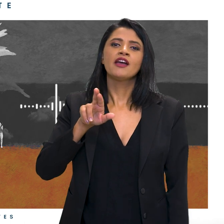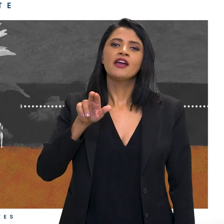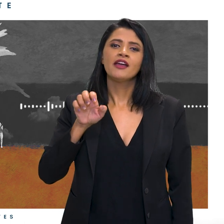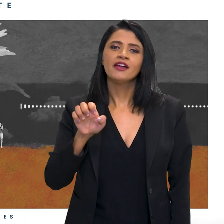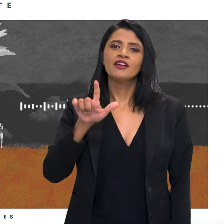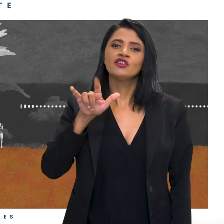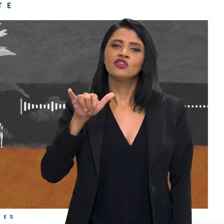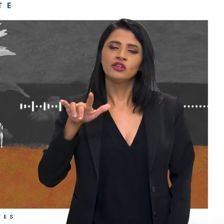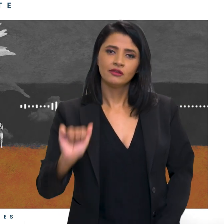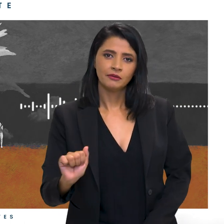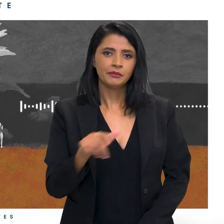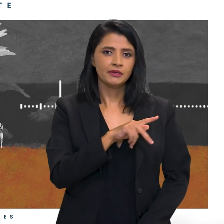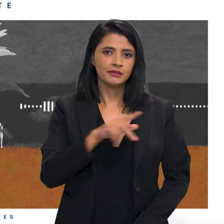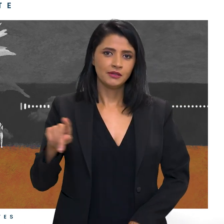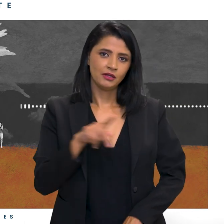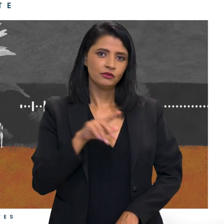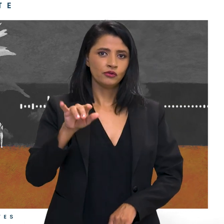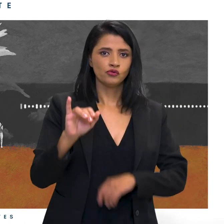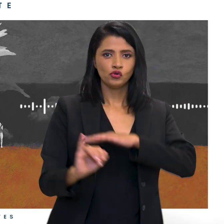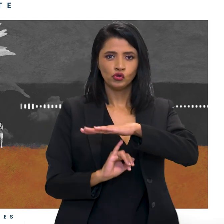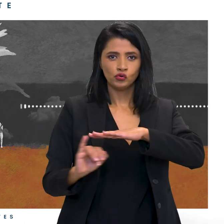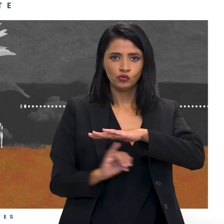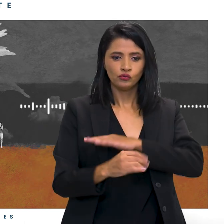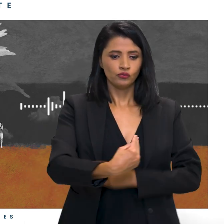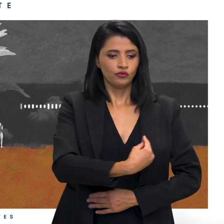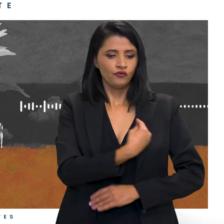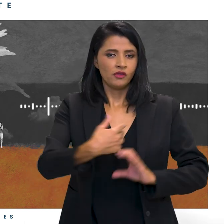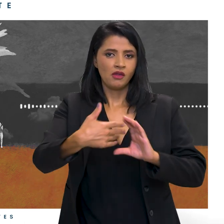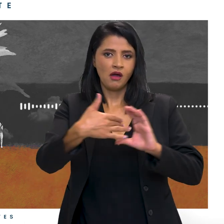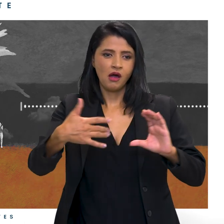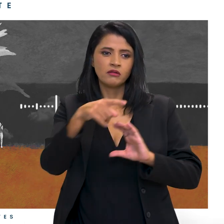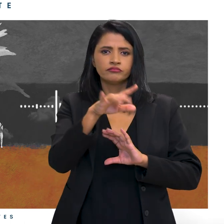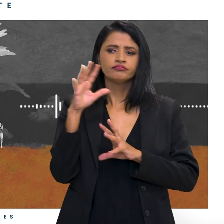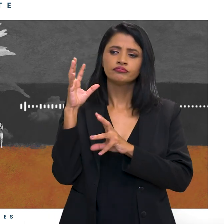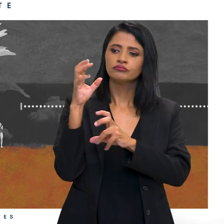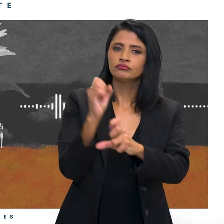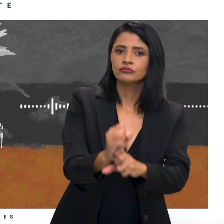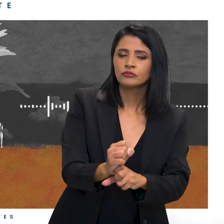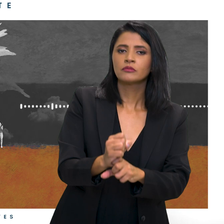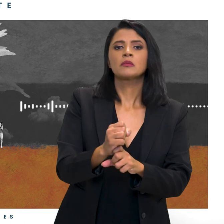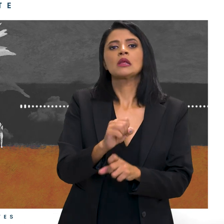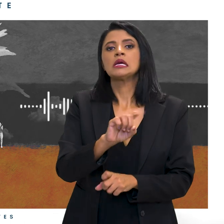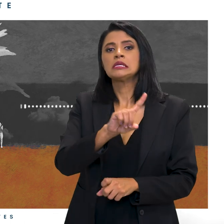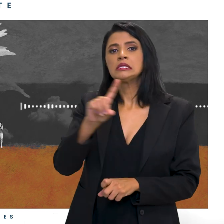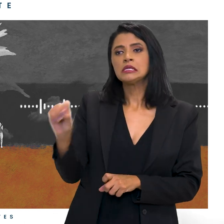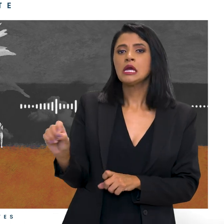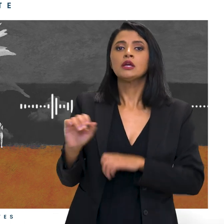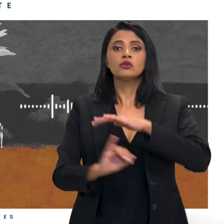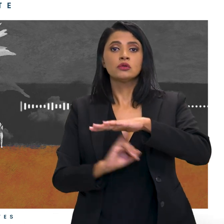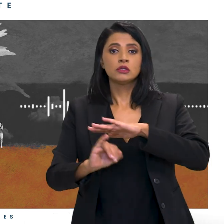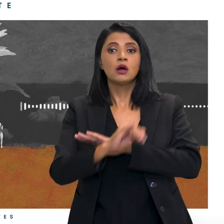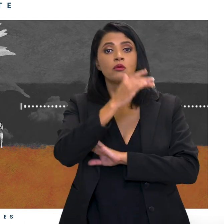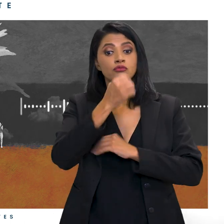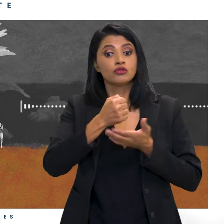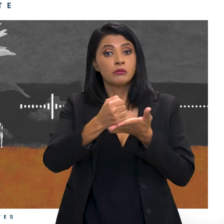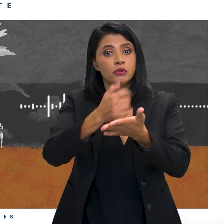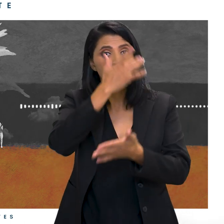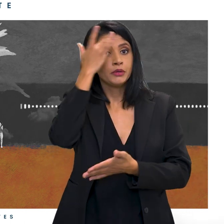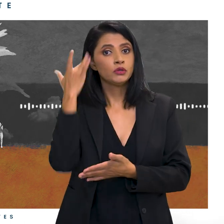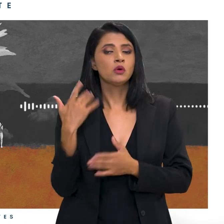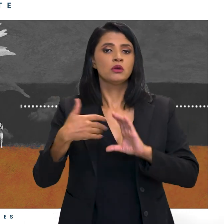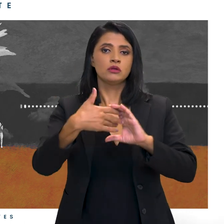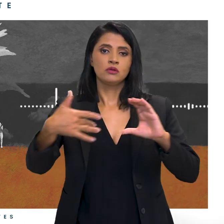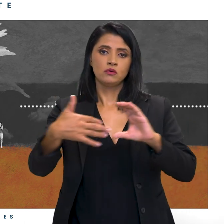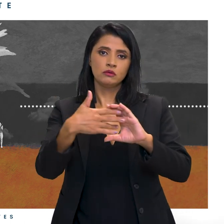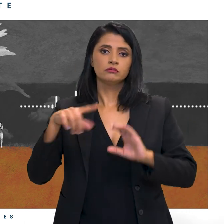é Regina Próspero, presidente do Instituto Vidas Raras. Essa entidade reúne aproximadamente 100 instituições de apoio a pessoas com